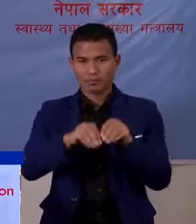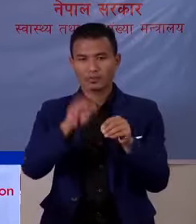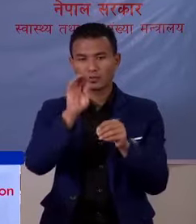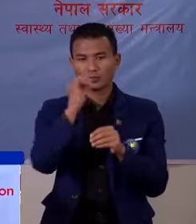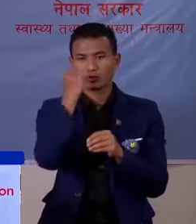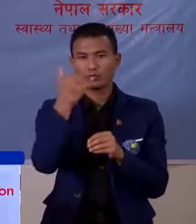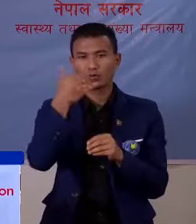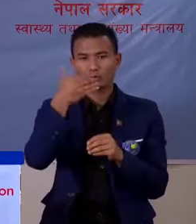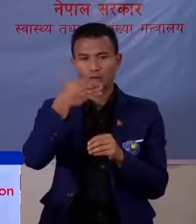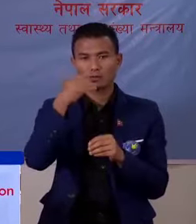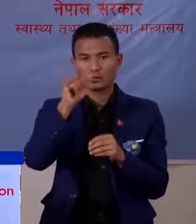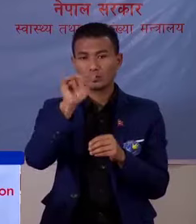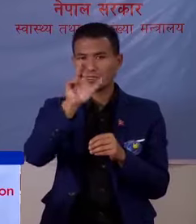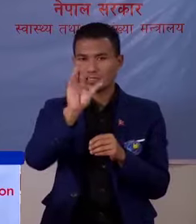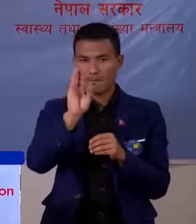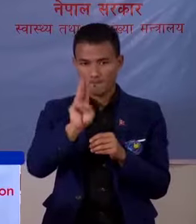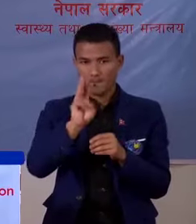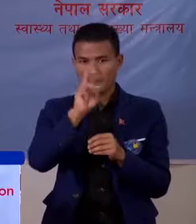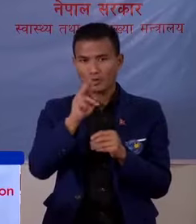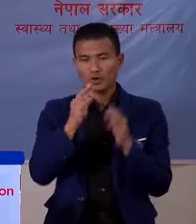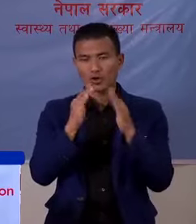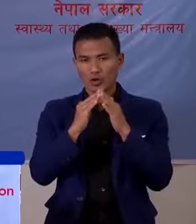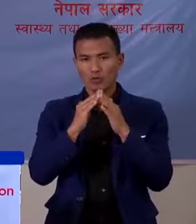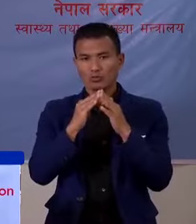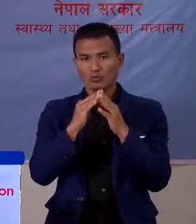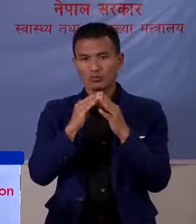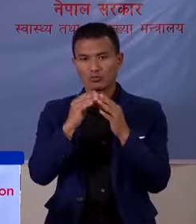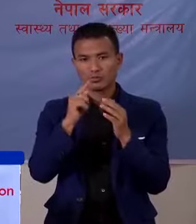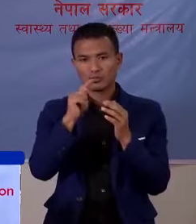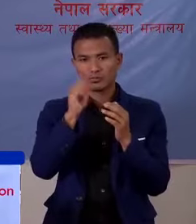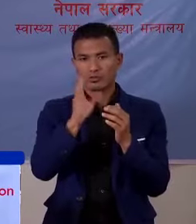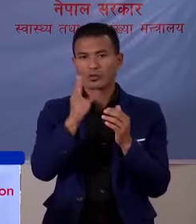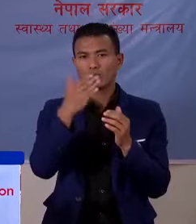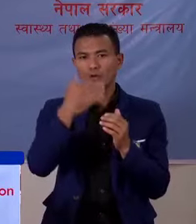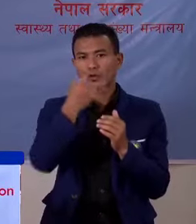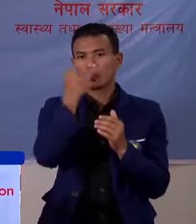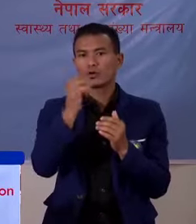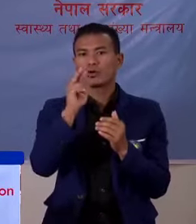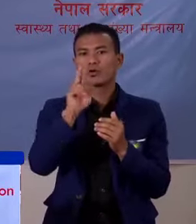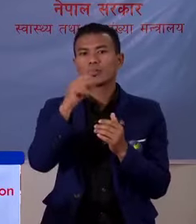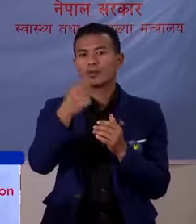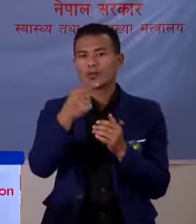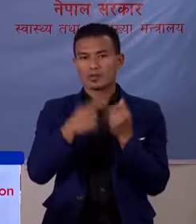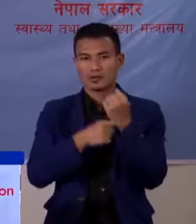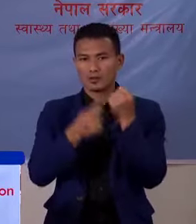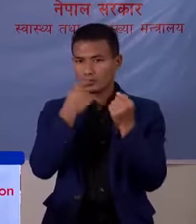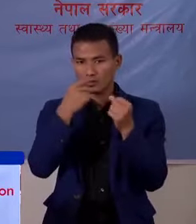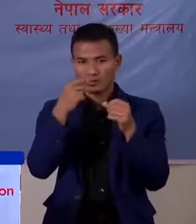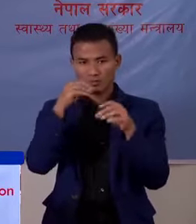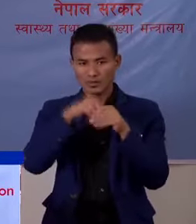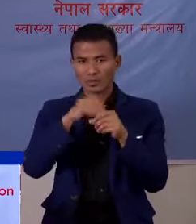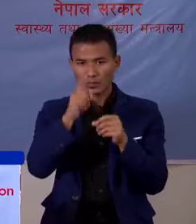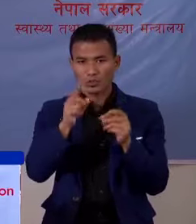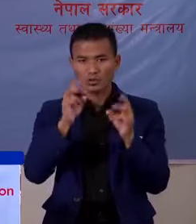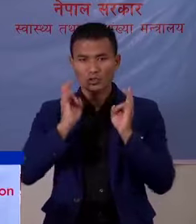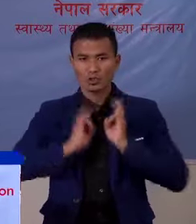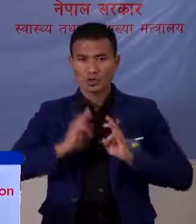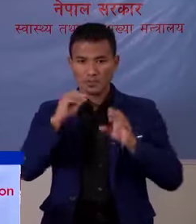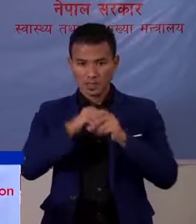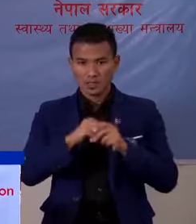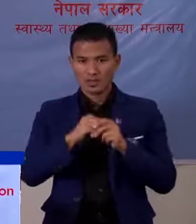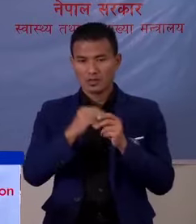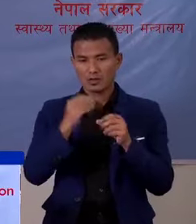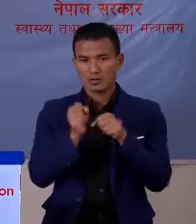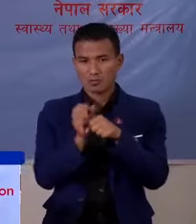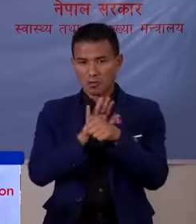हाइपोक्लोराइड र घरेलु ब्लिच क्लोरिनको झोल हो। शरीरभित्र कोरोना भाइरस प्रवेश